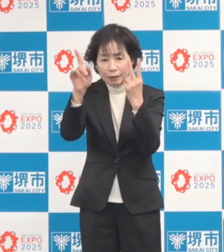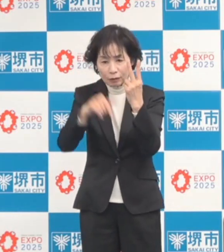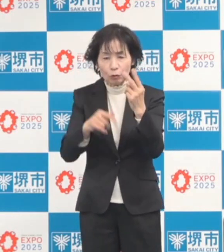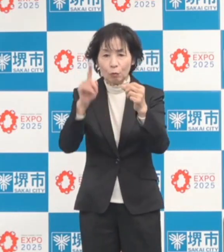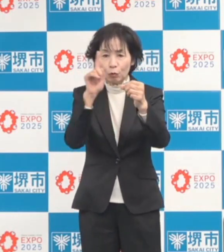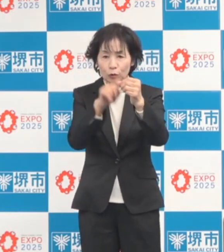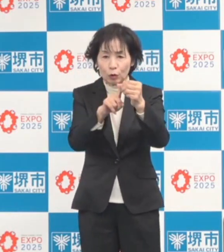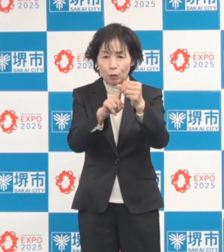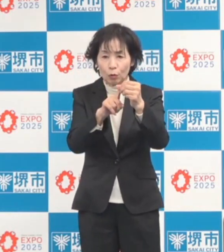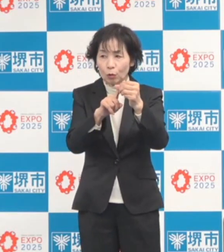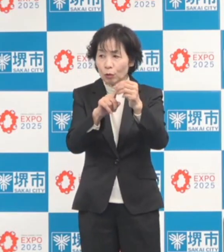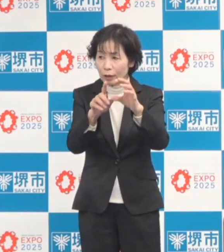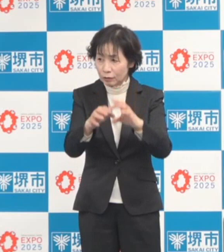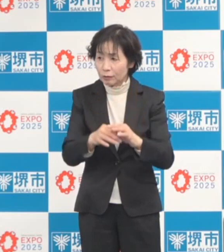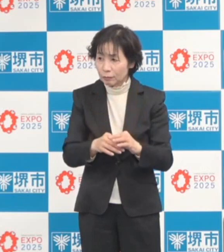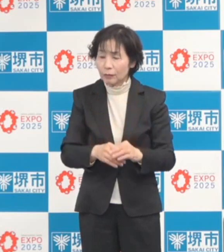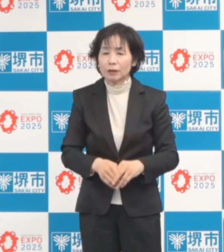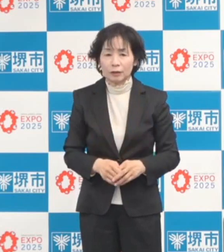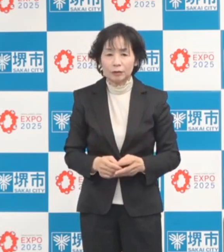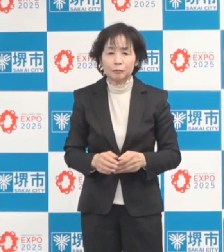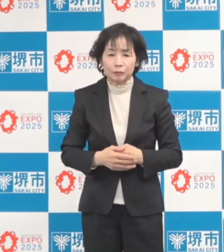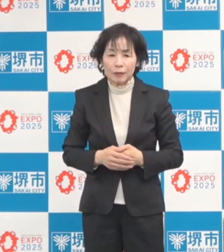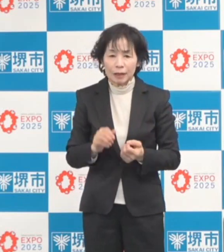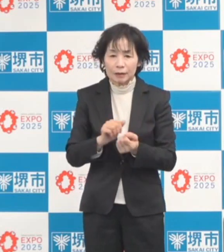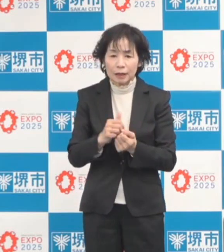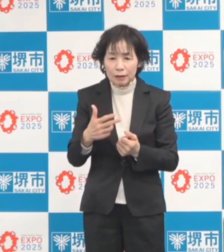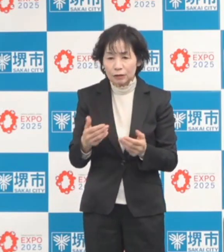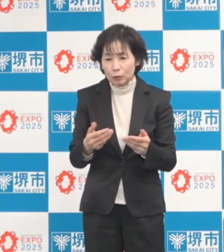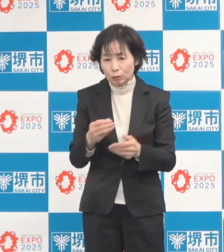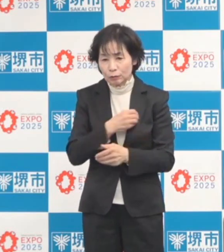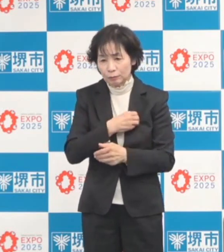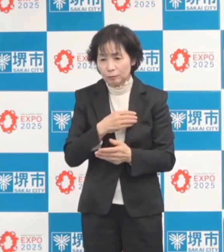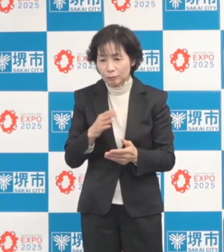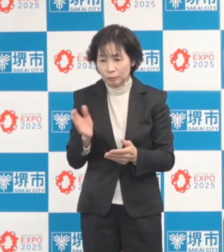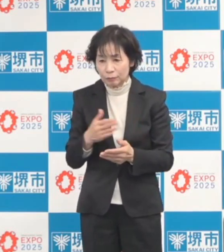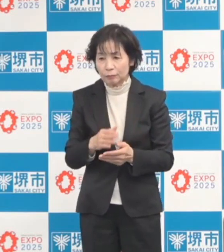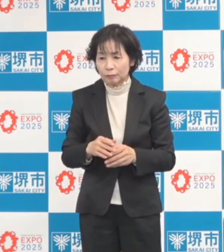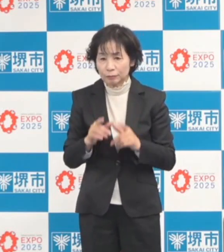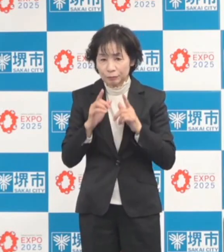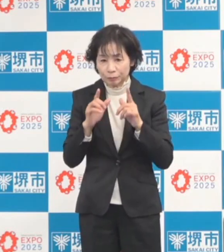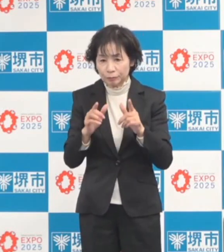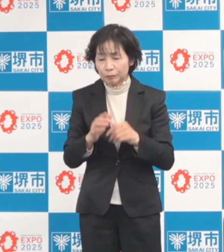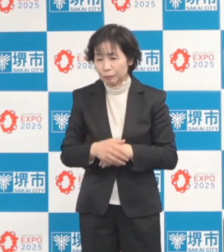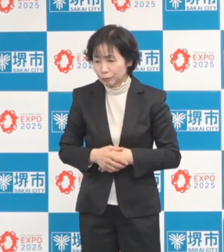標ですね。 はい、はい、担当局お願いします。